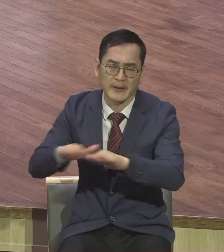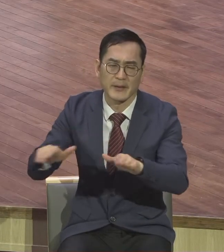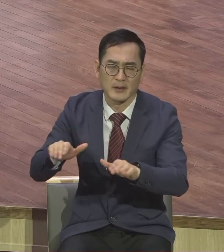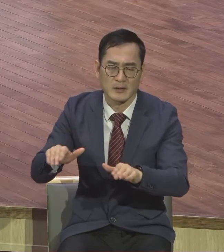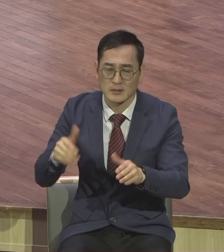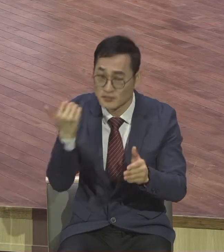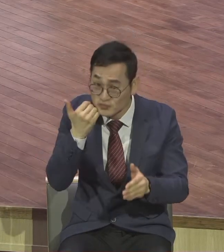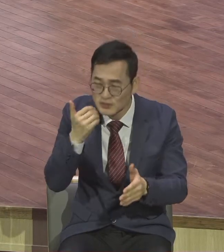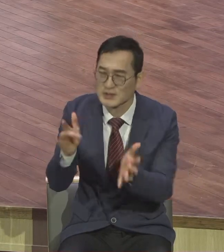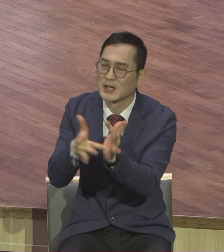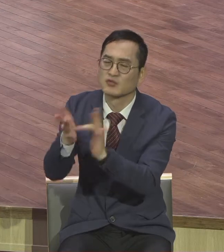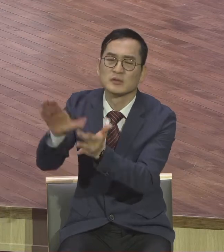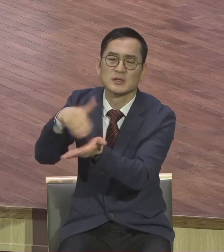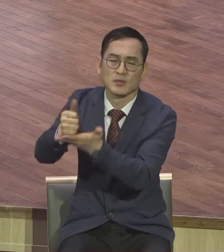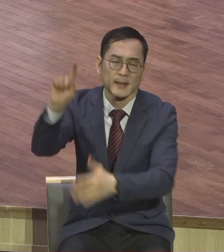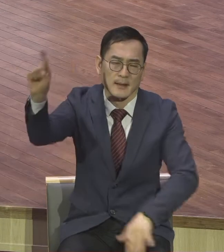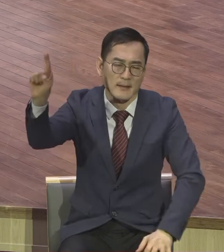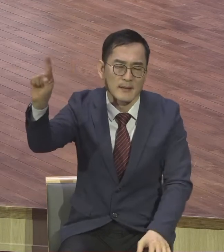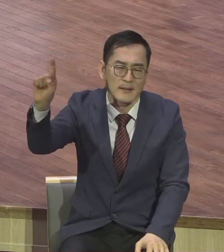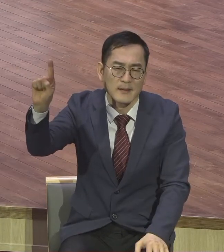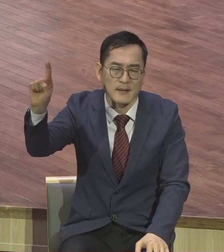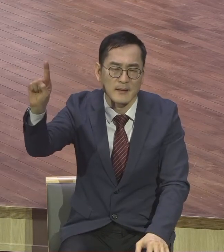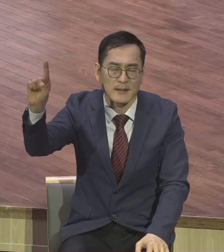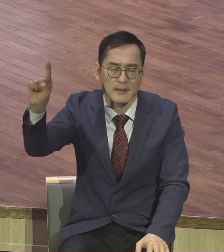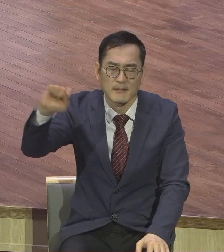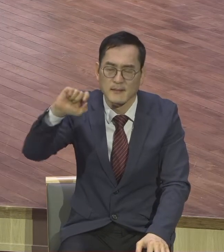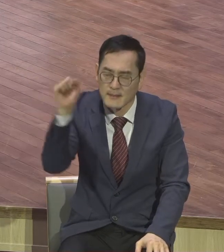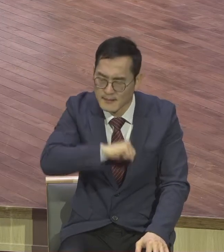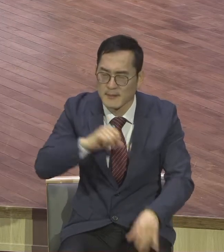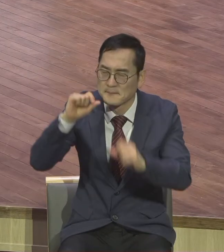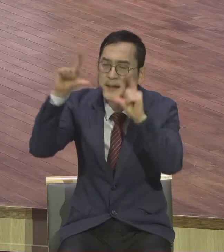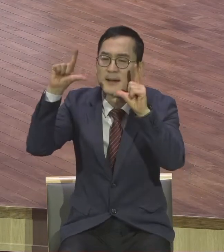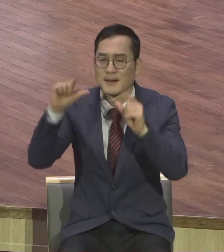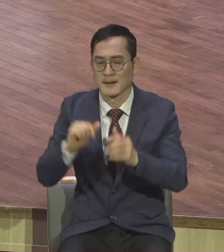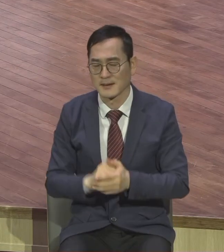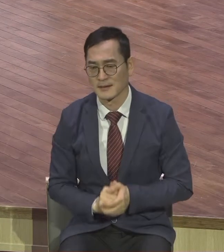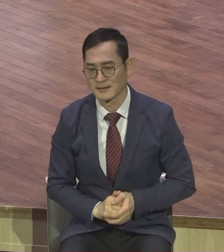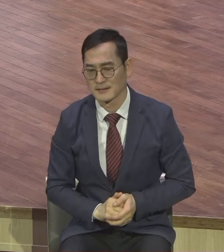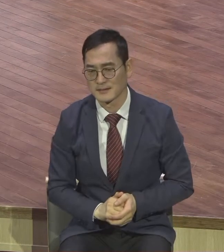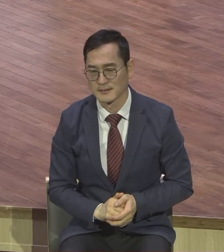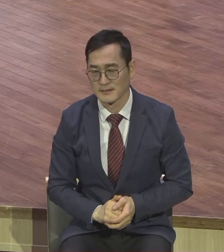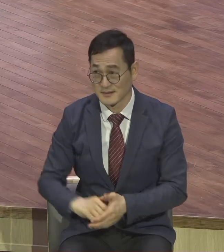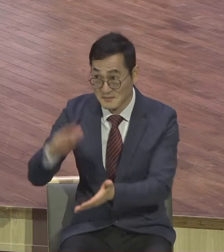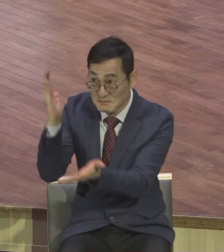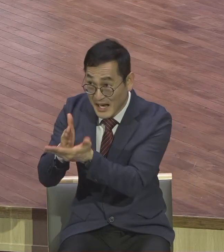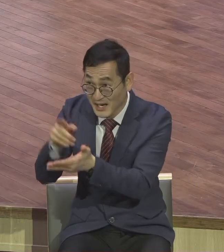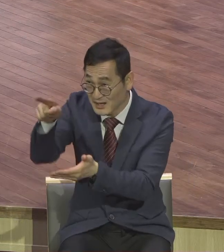나라를 예수가 그리스도 사실 모르고는 못 누립니다 이 장치의 삶에 못 빠져나와요